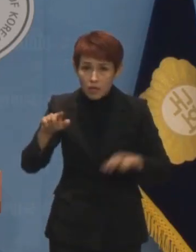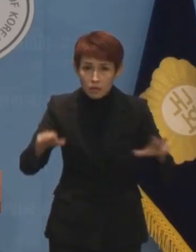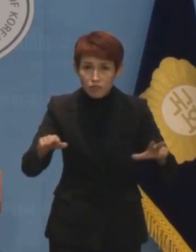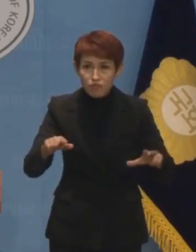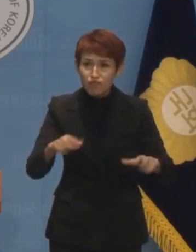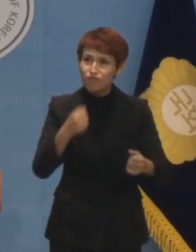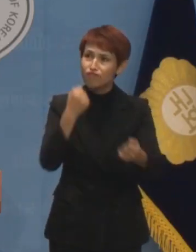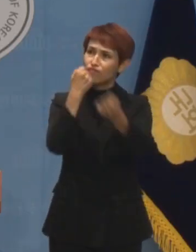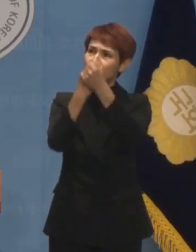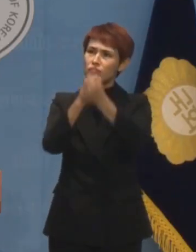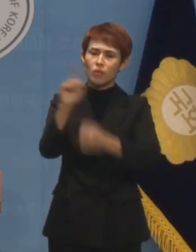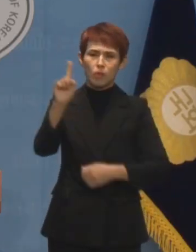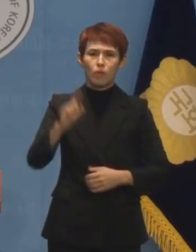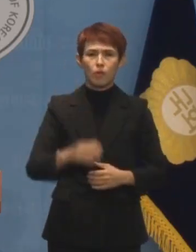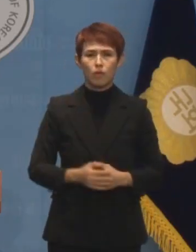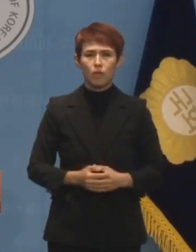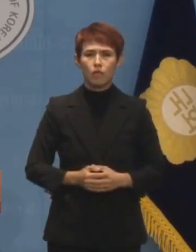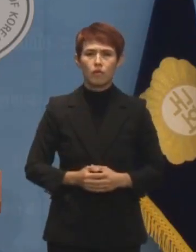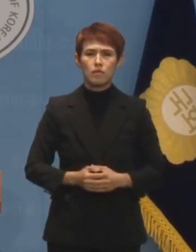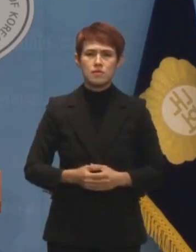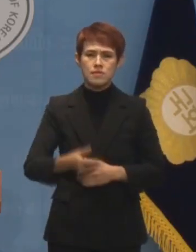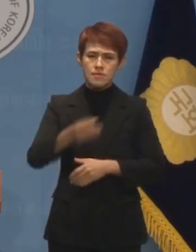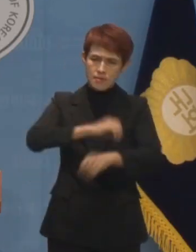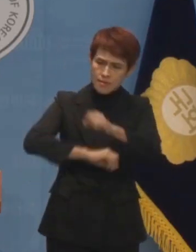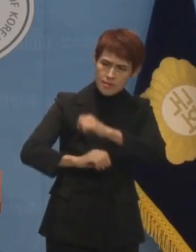갔습니까? 당장 나서십시오.